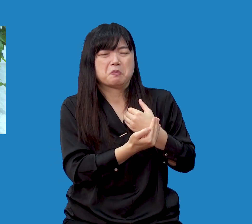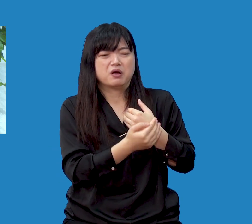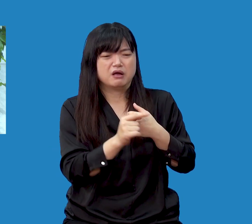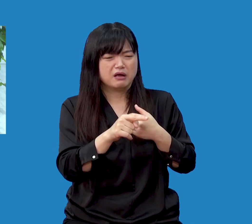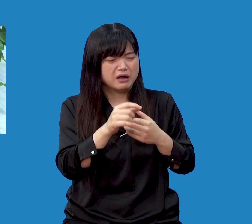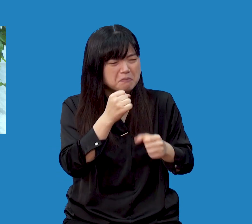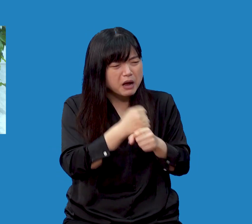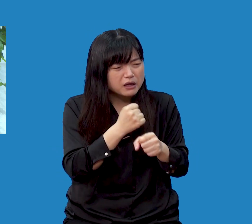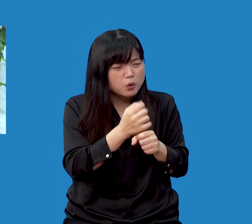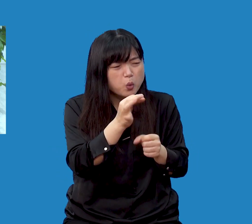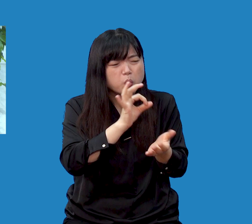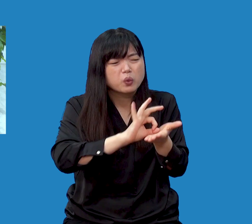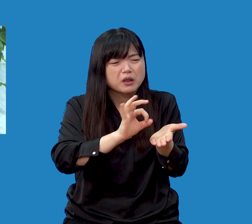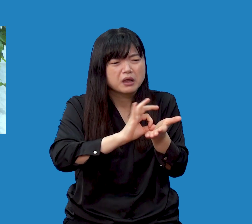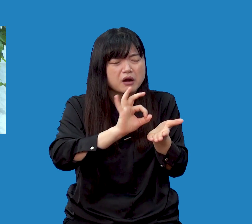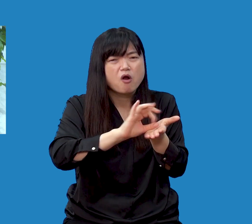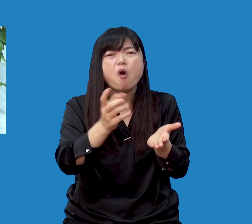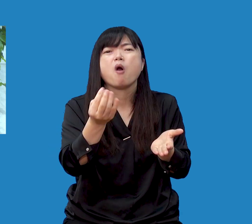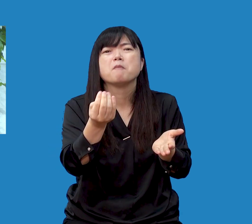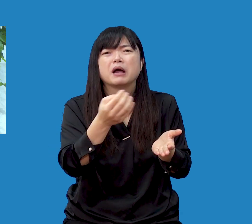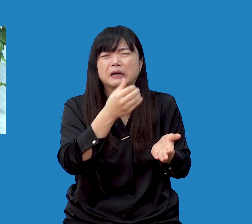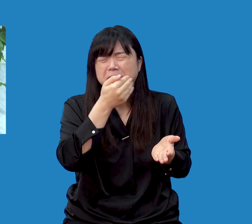정도 든답니다.